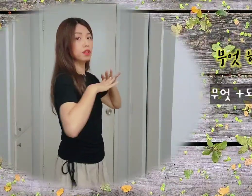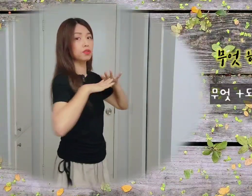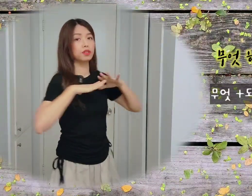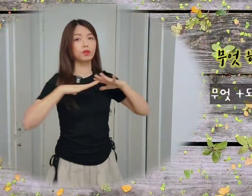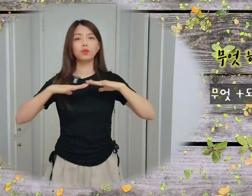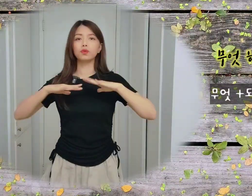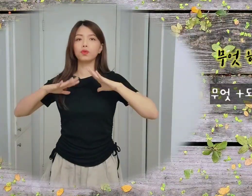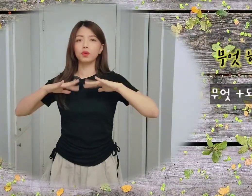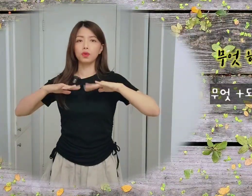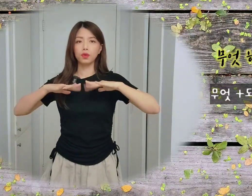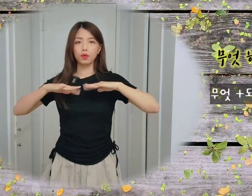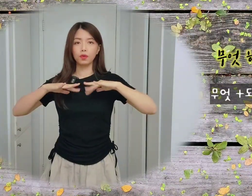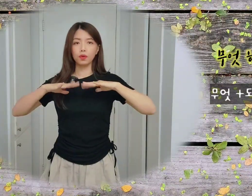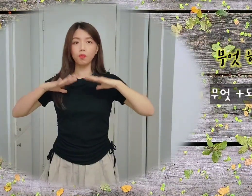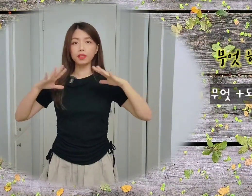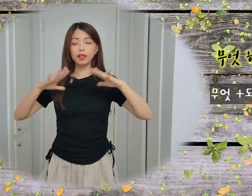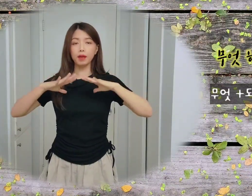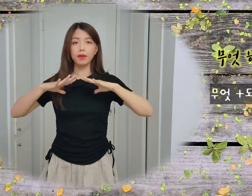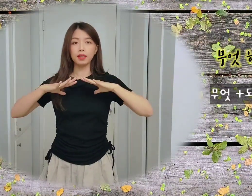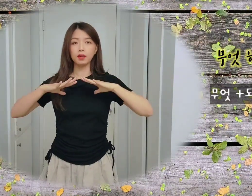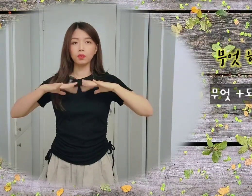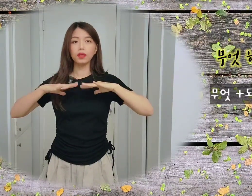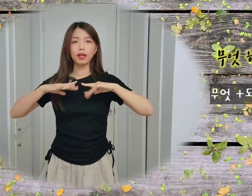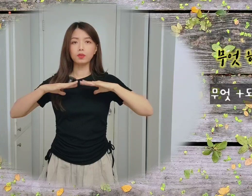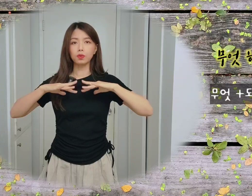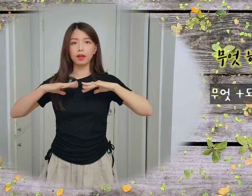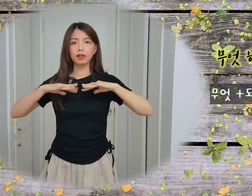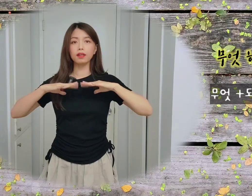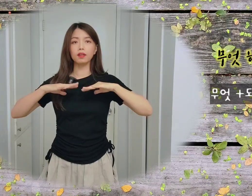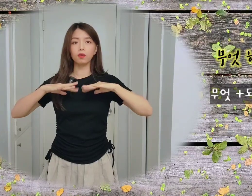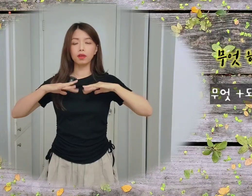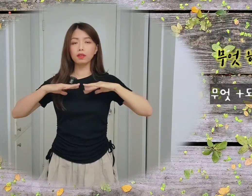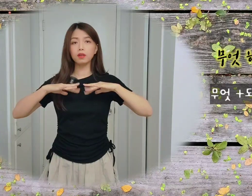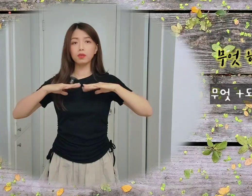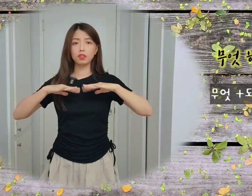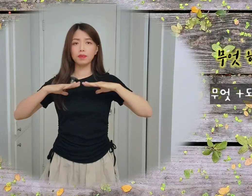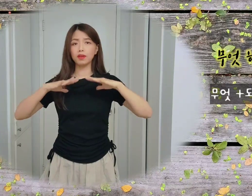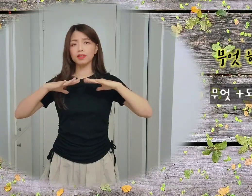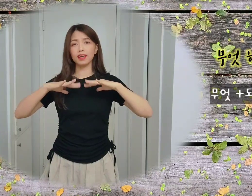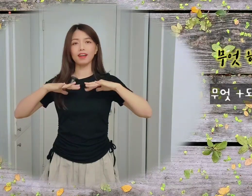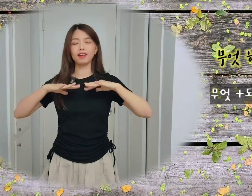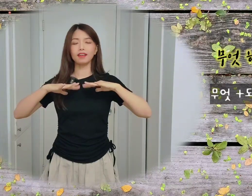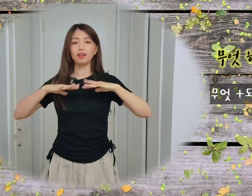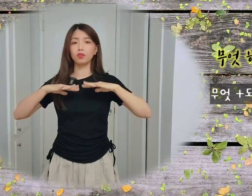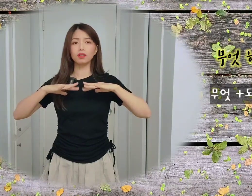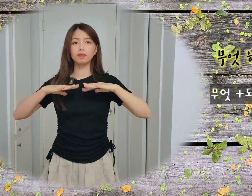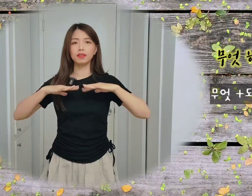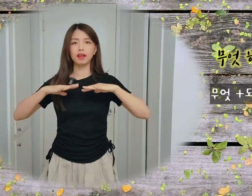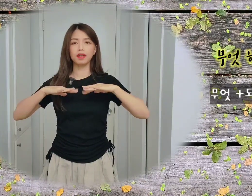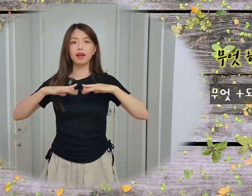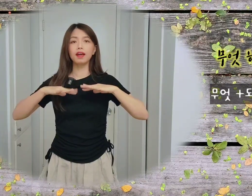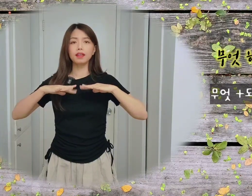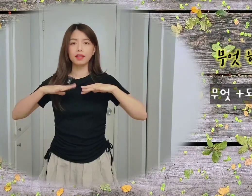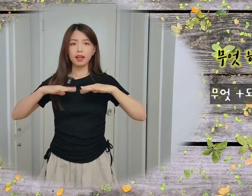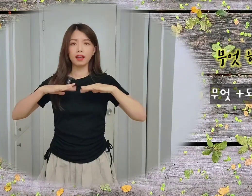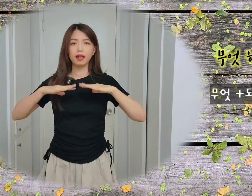엄지를 붙여주시고 엄지는 가만히 있고 다른 손가락을 이렇게 흔들어 주시면 자랑하다 이런